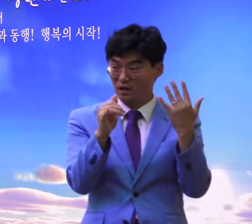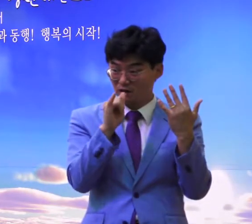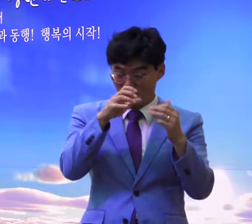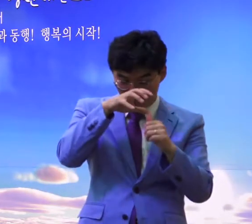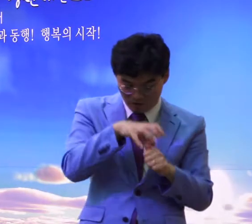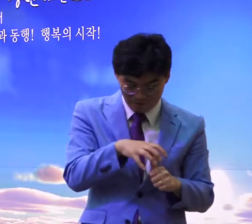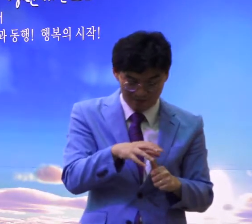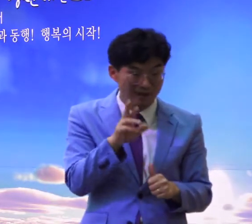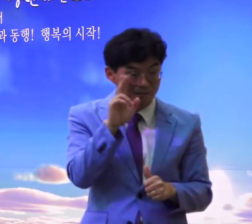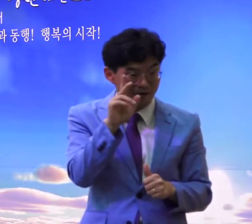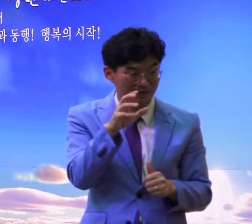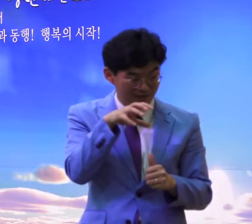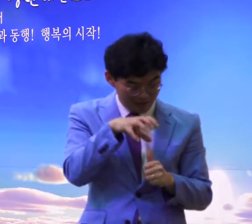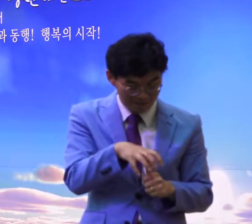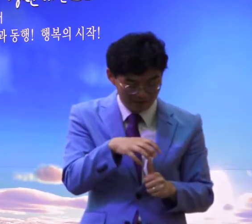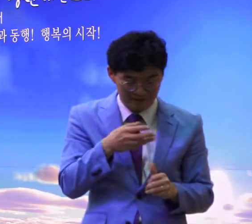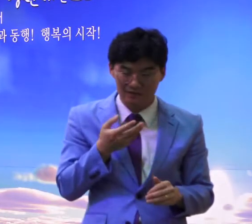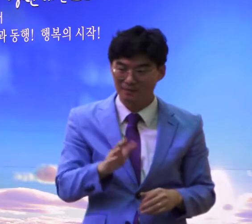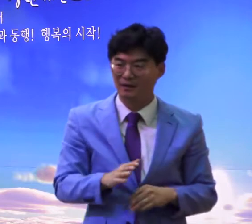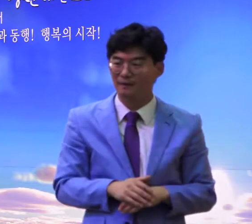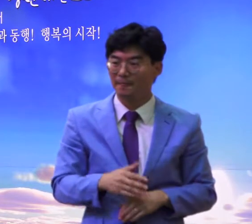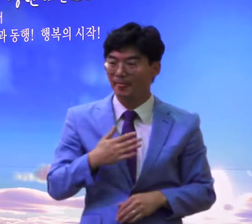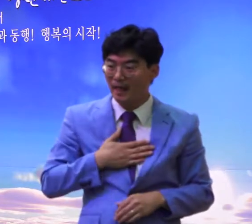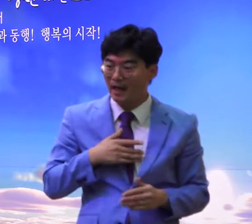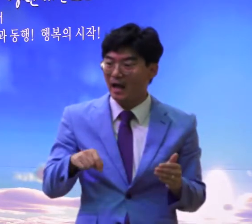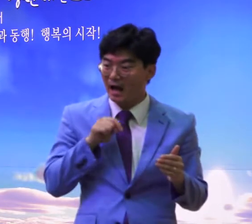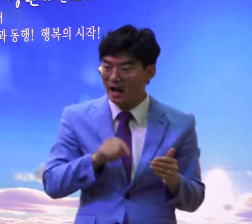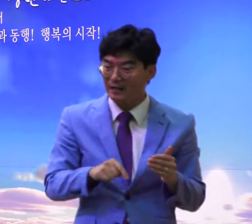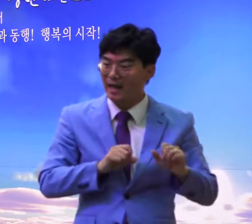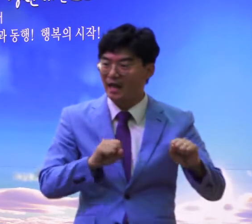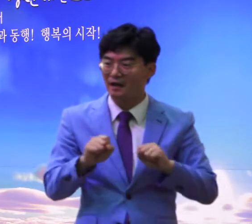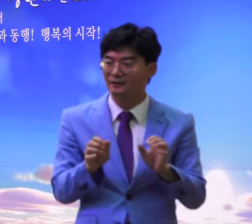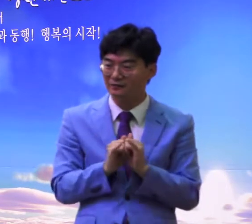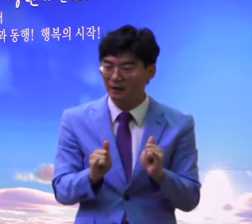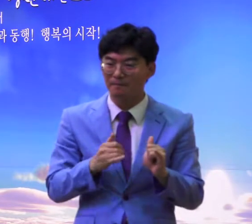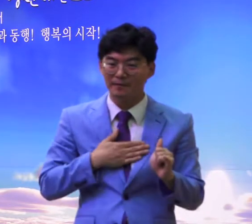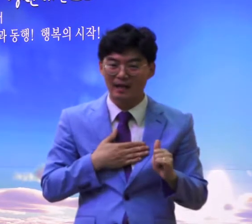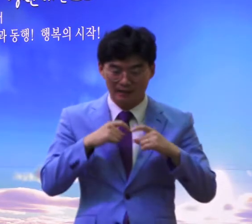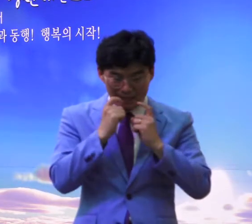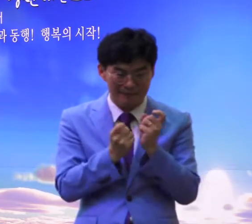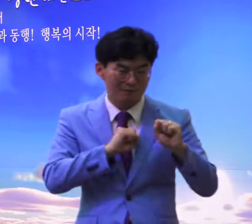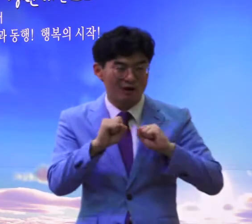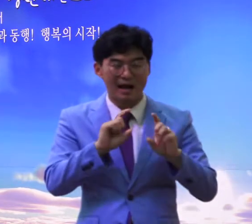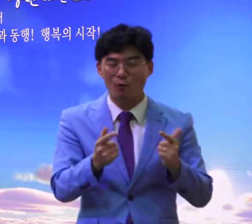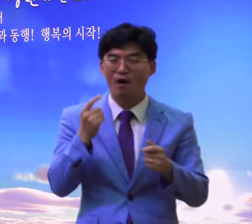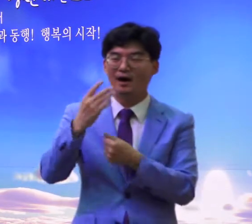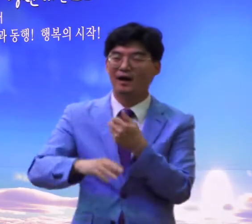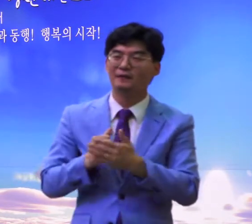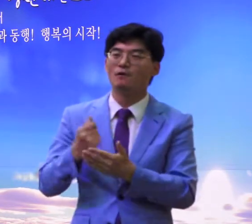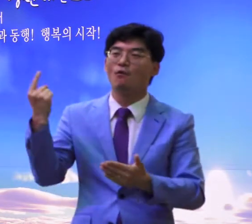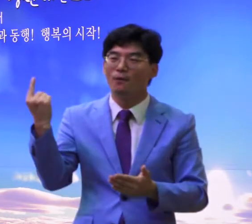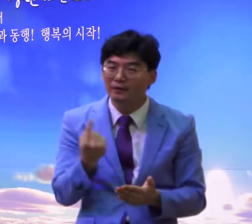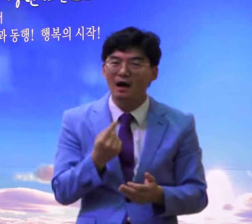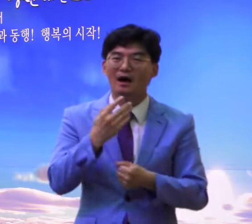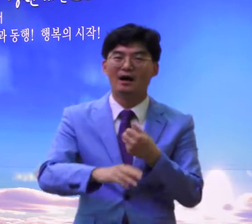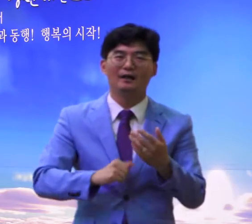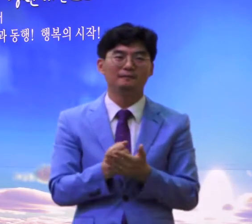것은 내 안에서 행하시는 일은 하나님이시다, 하나님께서 일하고 계시다 하는